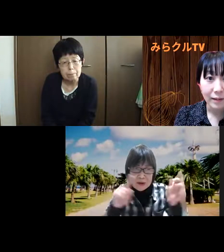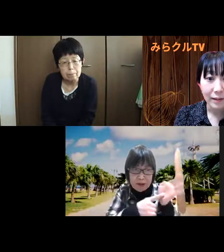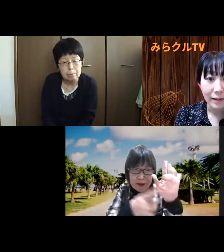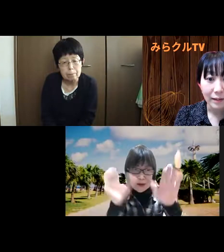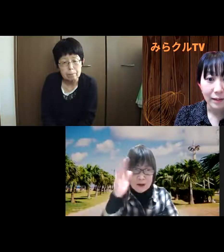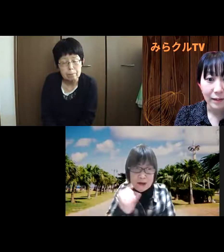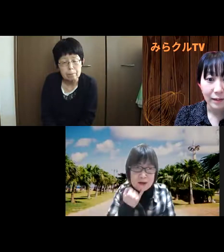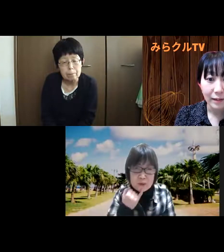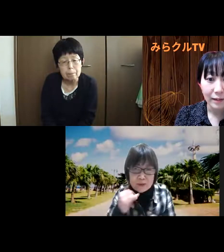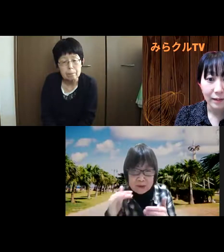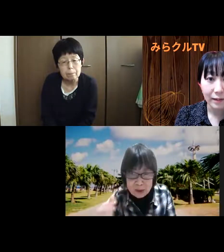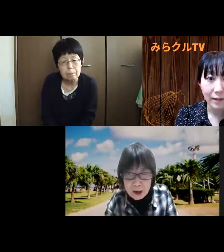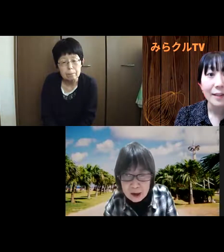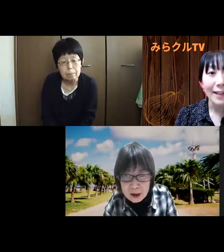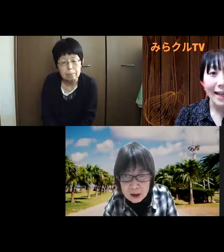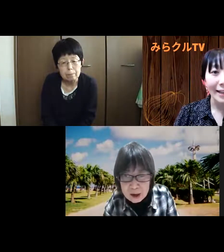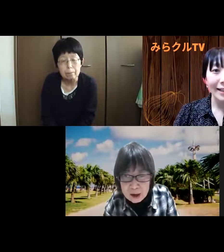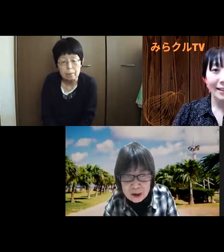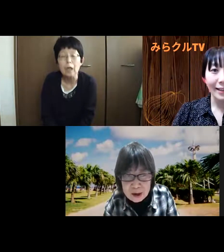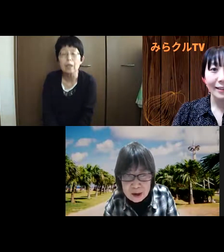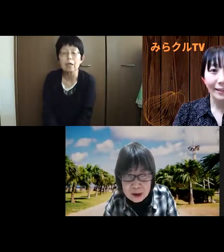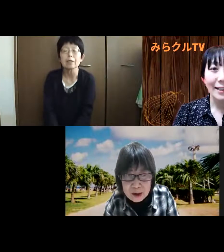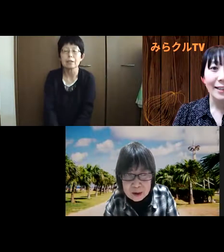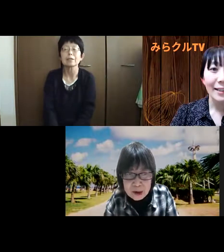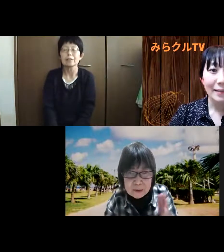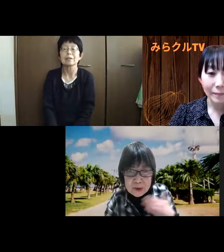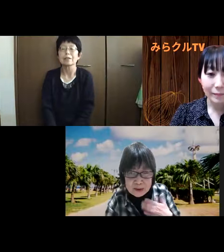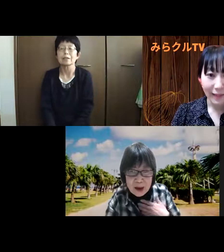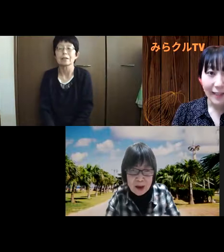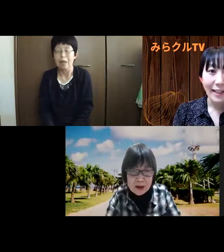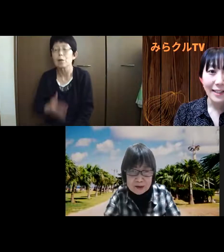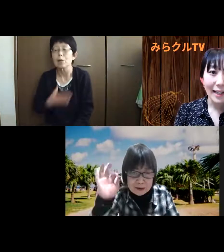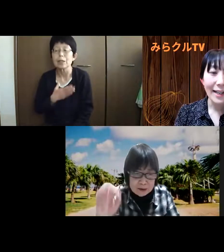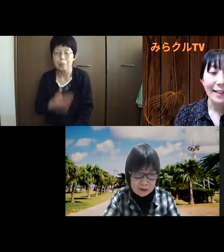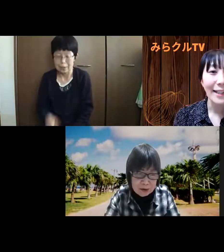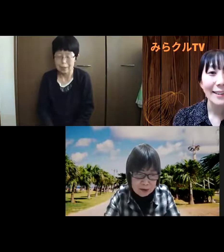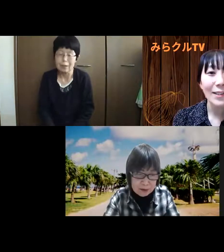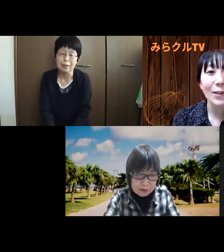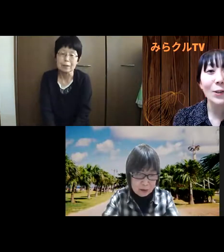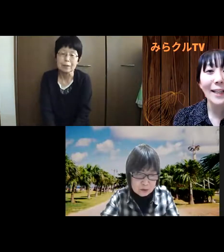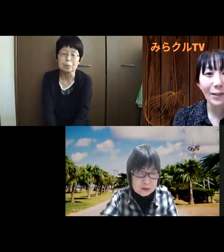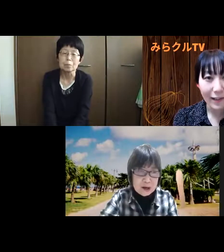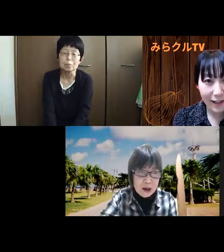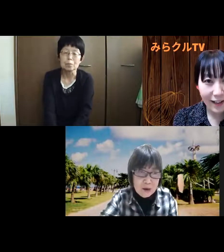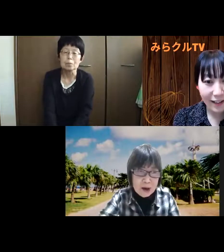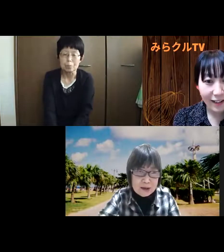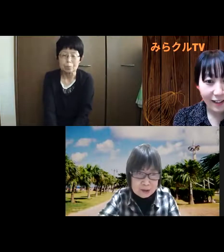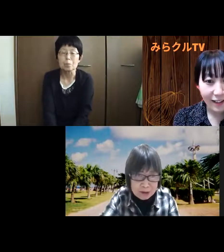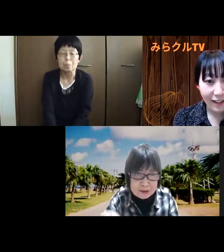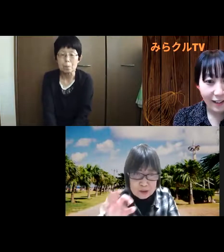立たなくていいってことでした。 はい、そうです。 ああ、わかりました。はい。 はい。で、仕事などでは、 続け